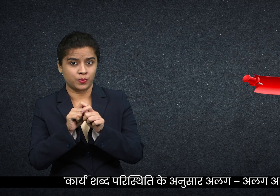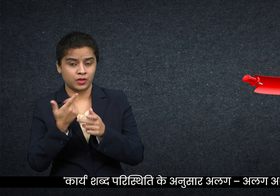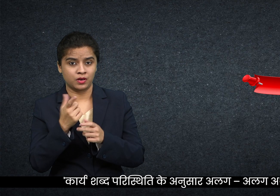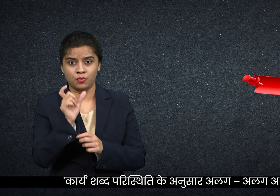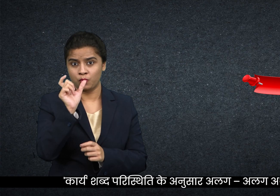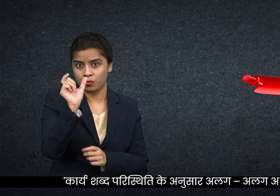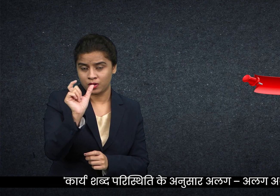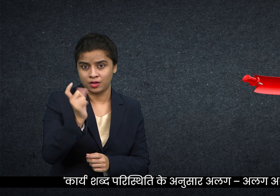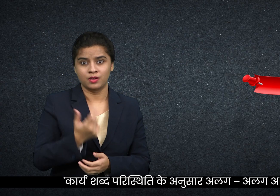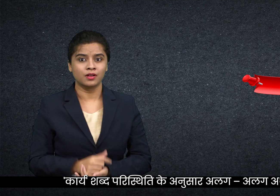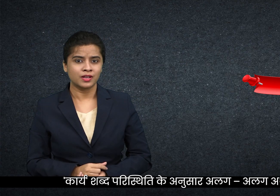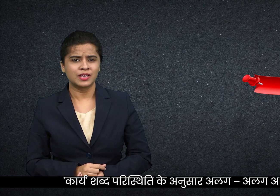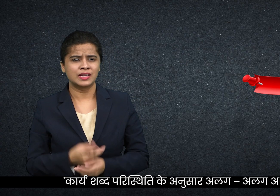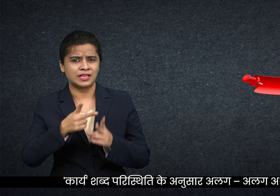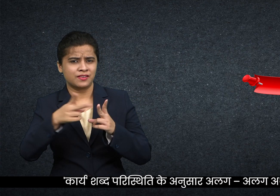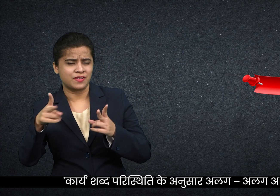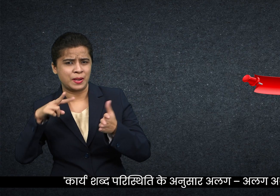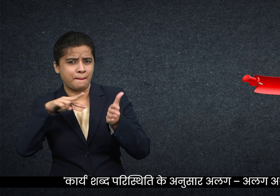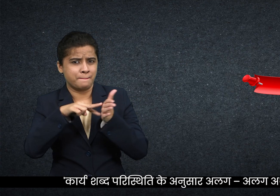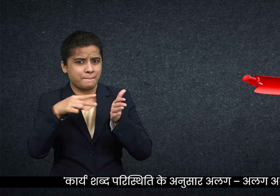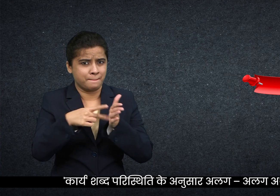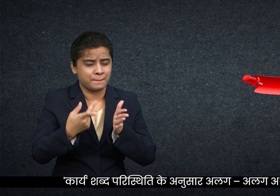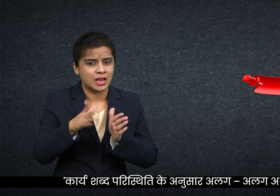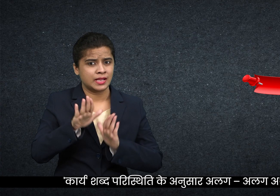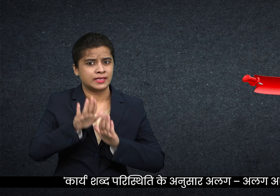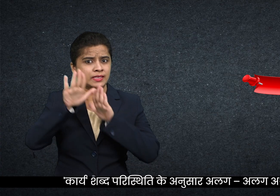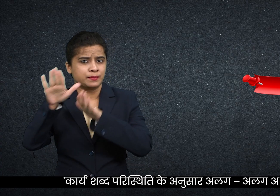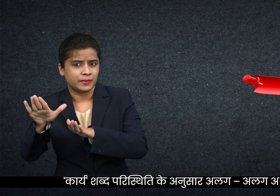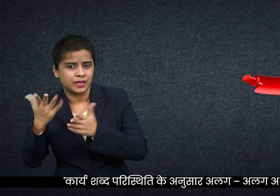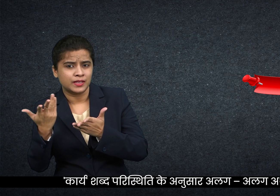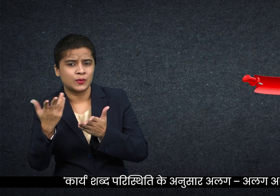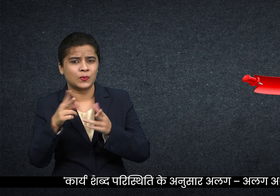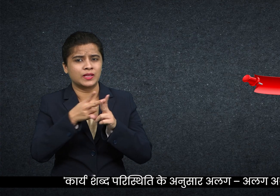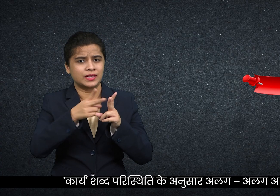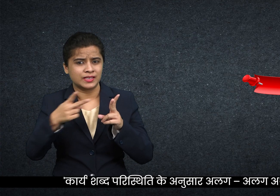कार्य शब्द परिस्थिति के अनुसार अलग अलग अर्थ ग्रहण करता है।